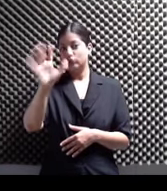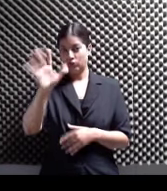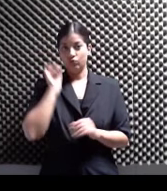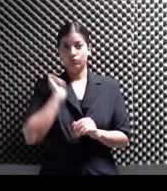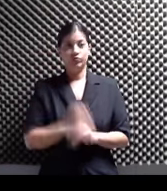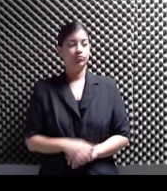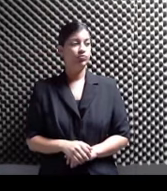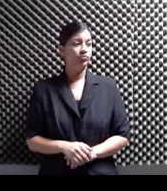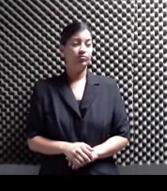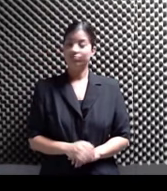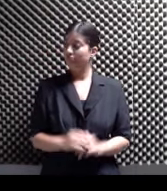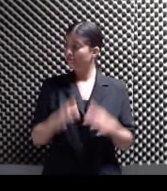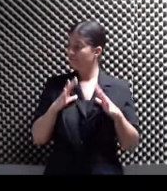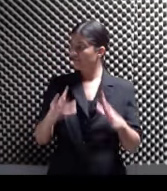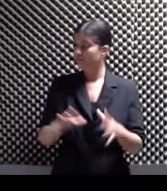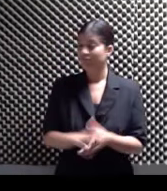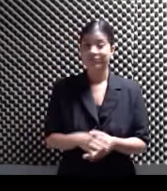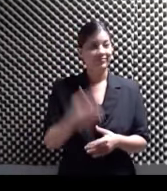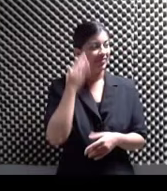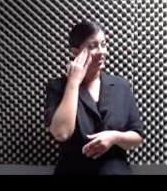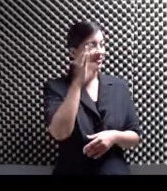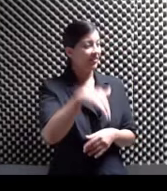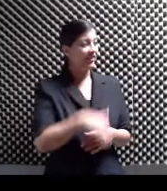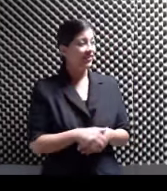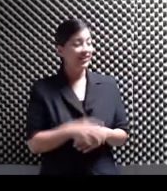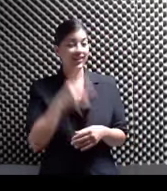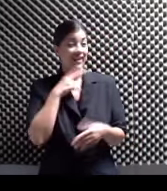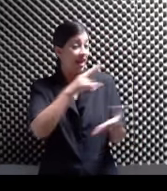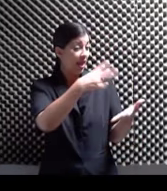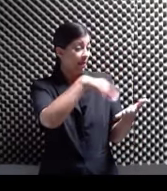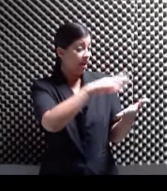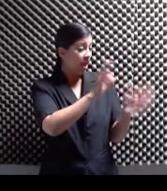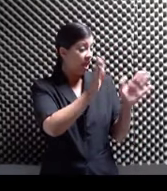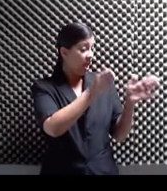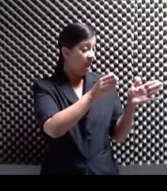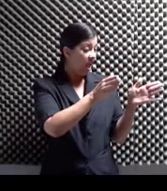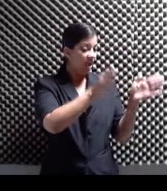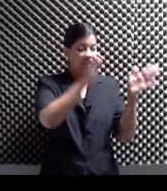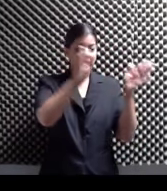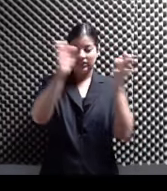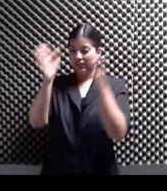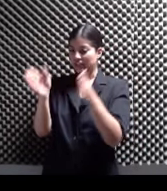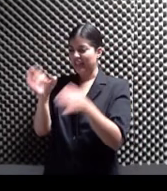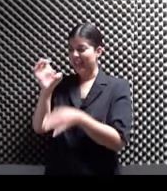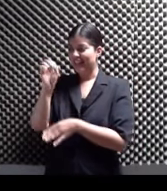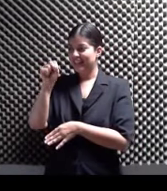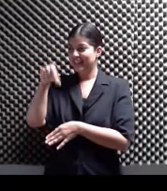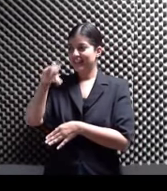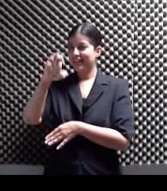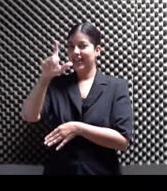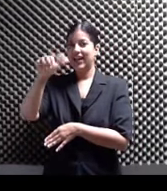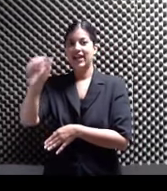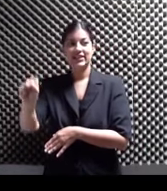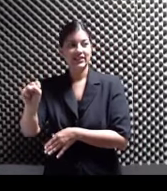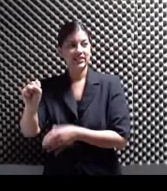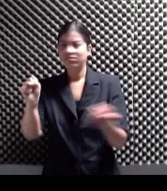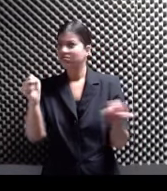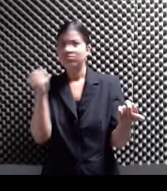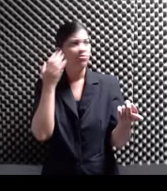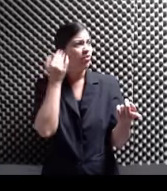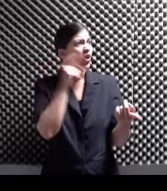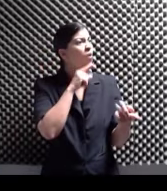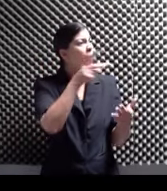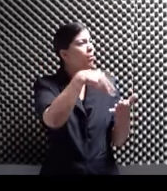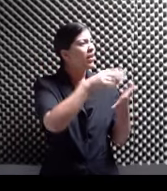787-723-1355. Muy bien. Pero Dios. ¿Sabes qué? ¿Qué del pasó? Baile, pasamos a la esquela. Wow, eso fue como un cambio